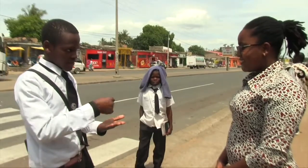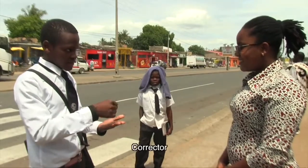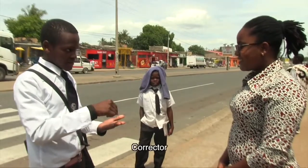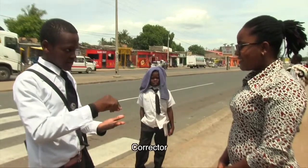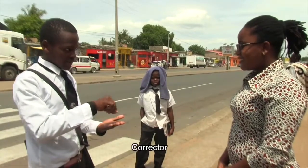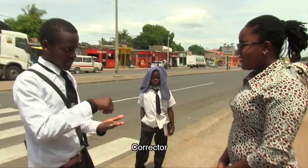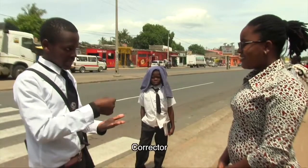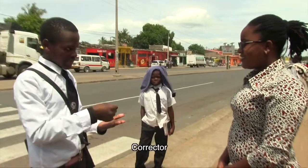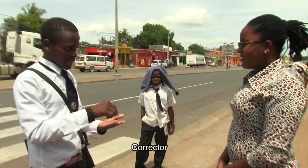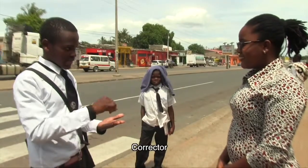Corretor